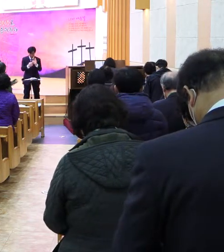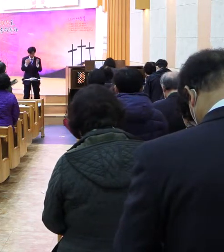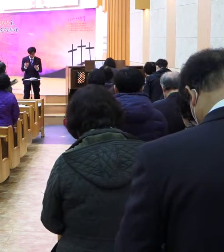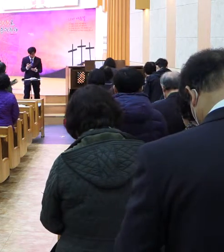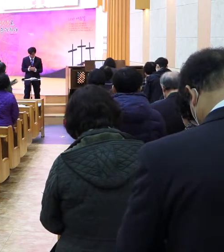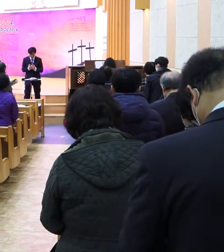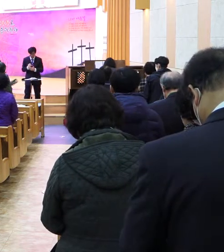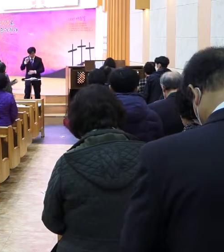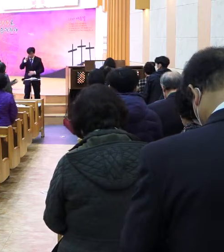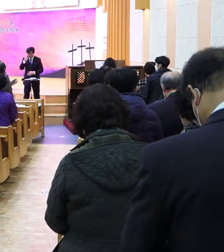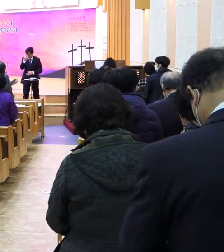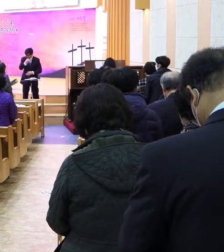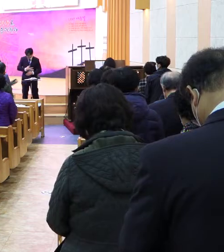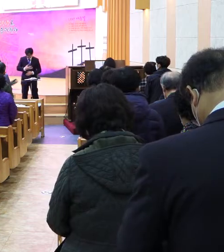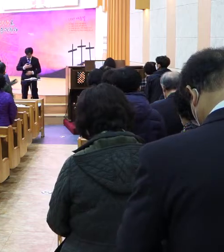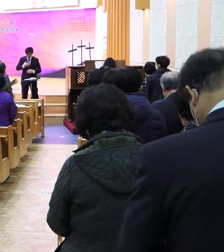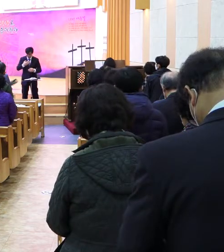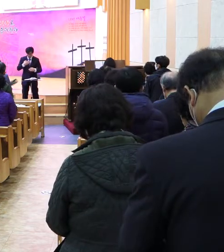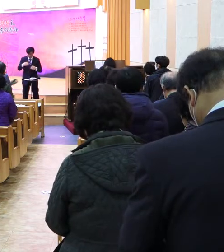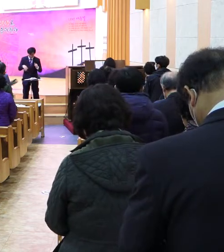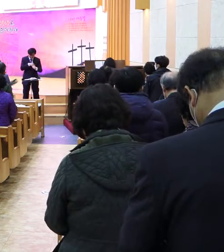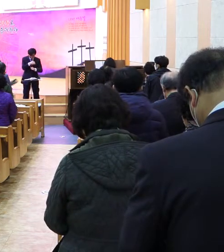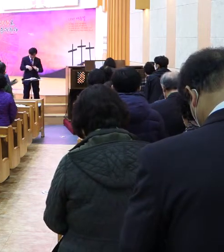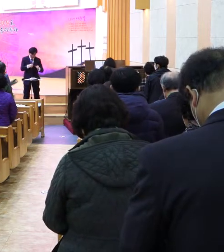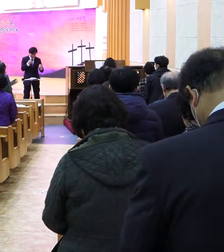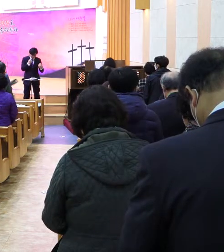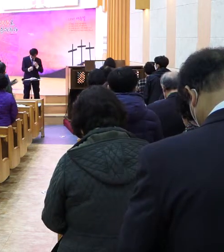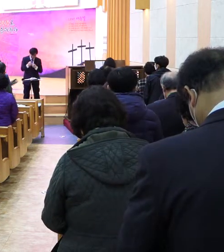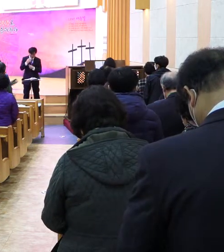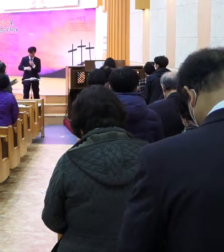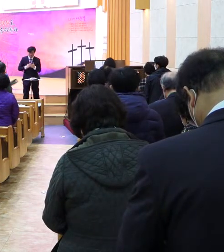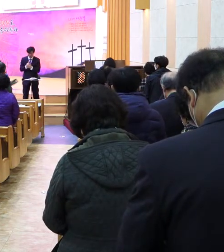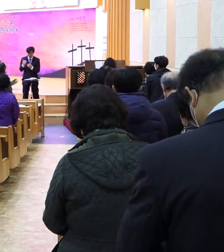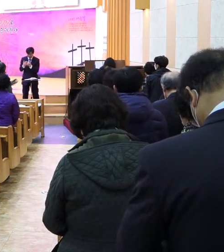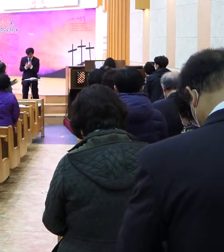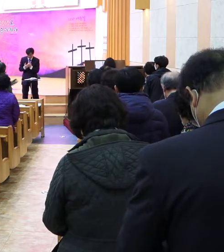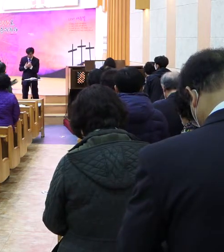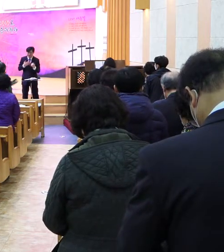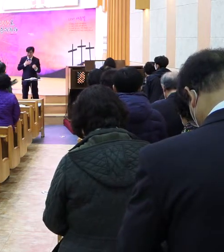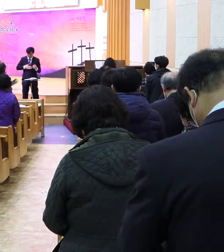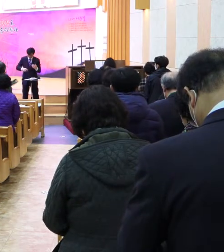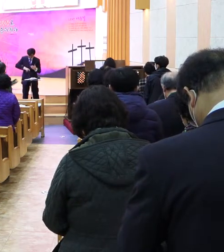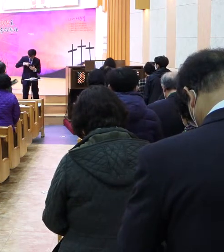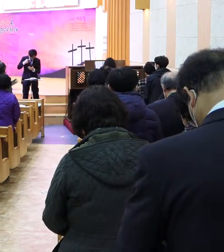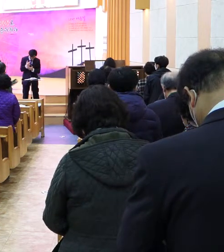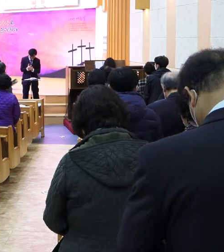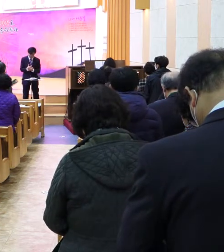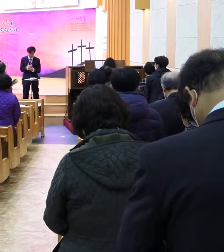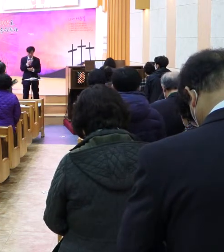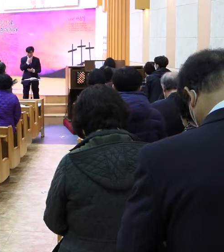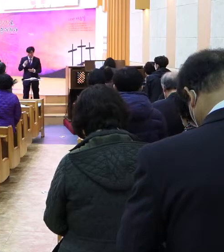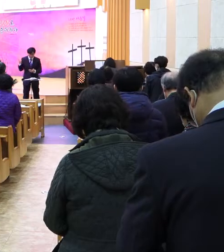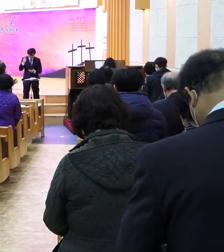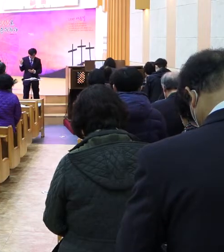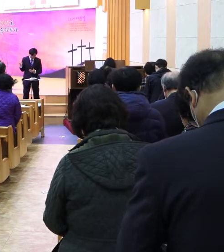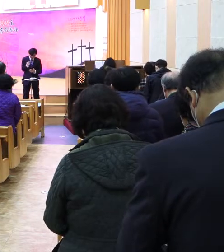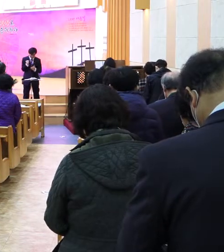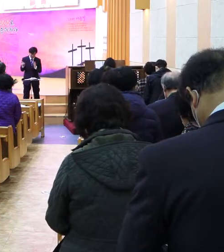속에서도 하나님의 은혜로 만족하며 감사하며 복음에 감격하며 살아갈 수 있도록 인도하여